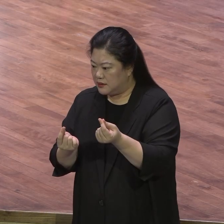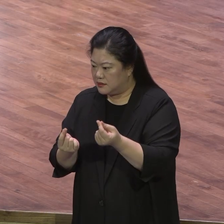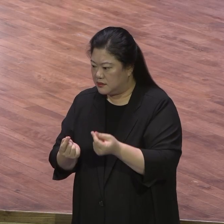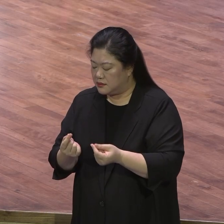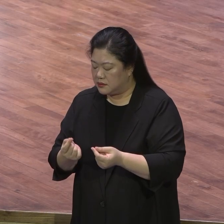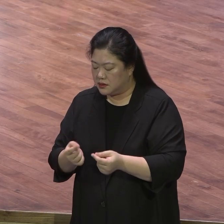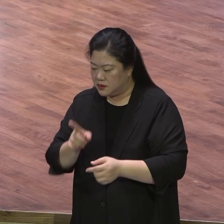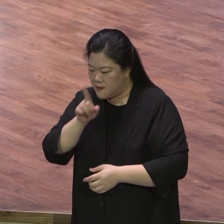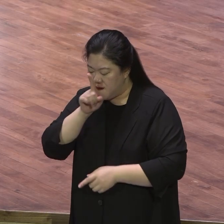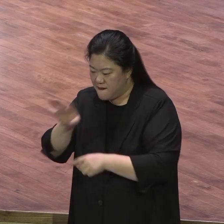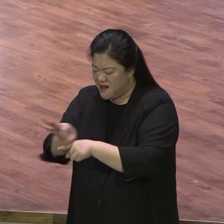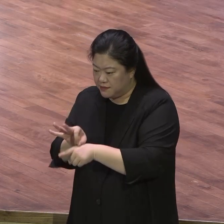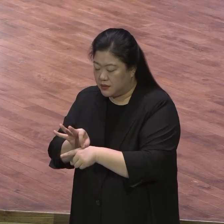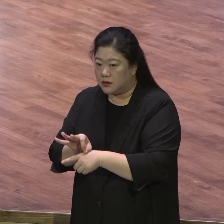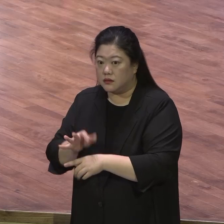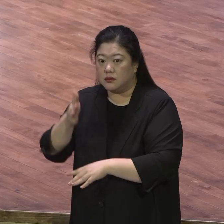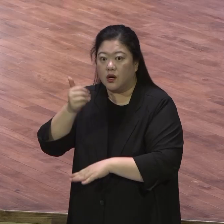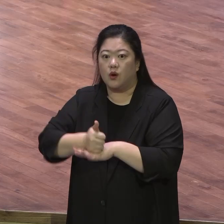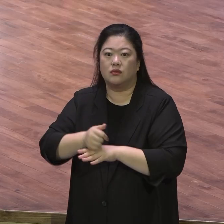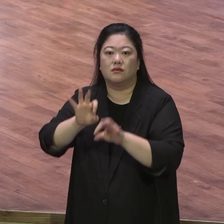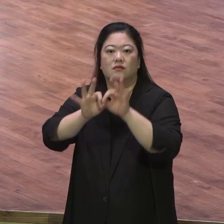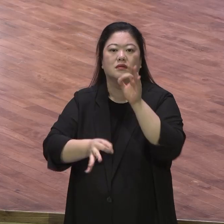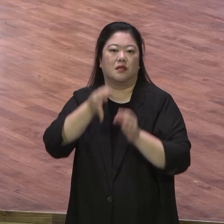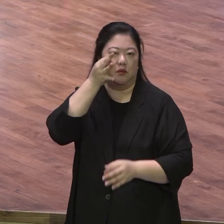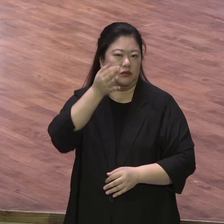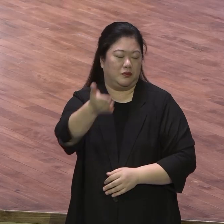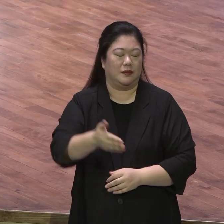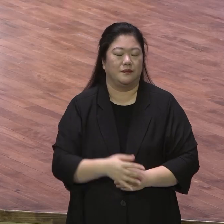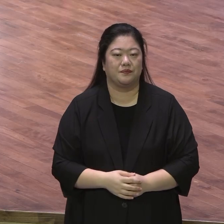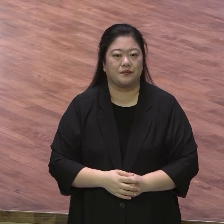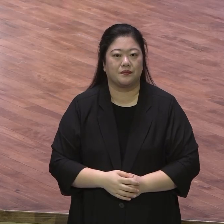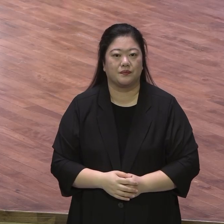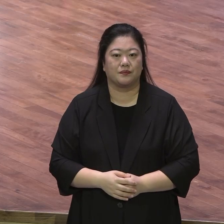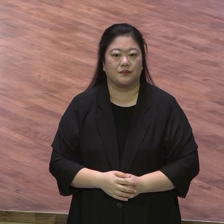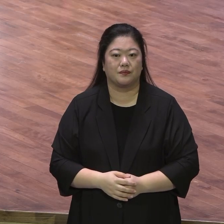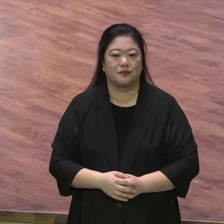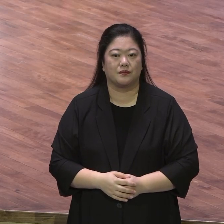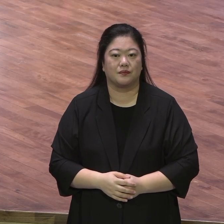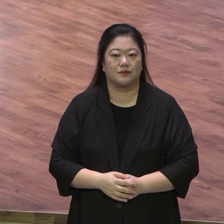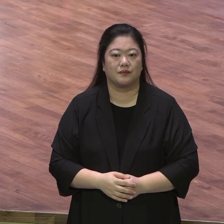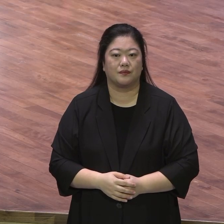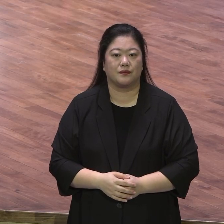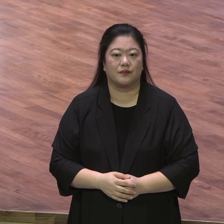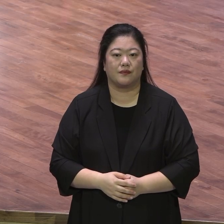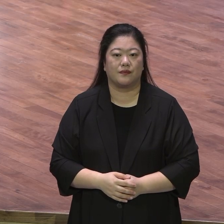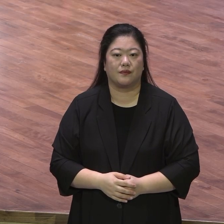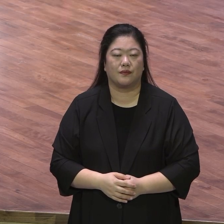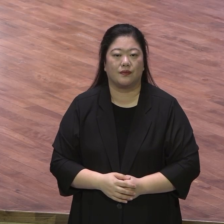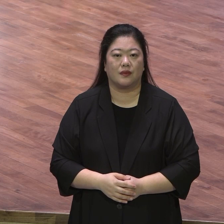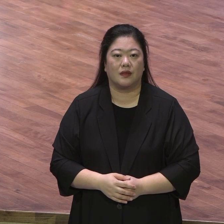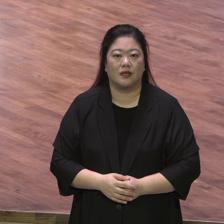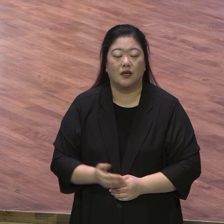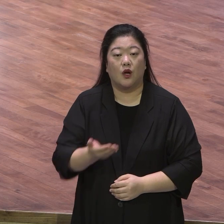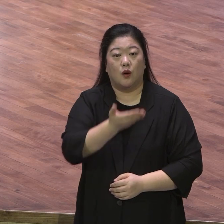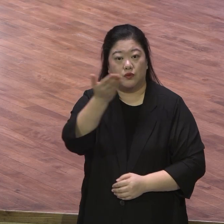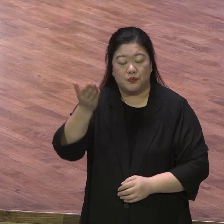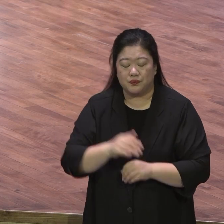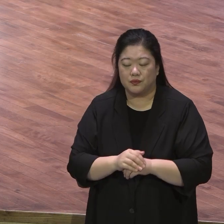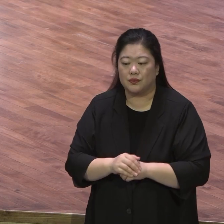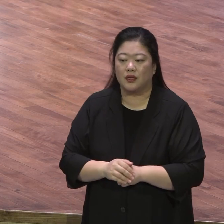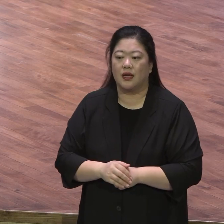종들 복음을 위해서 올인한 사람들에게 하나님의 종들을 두르고 떨림으로 대하세요